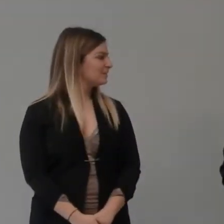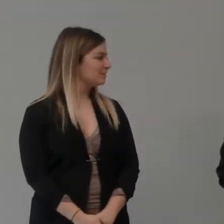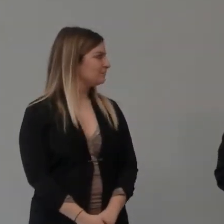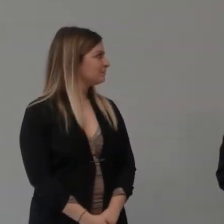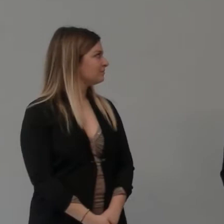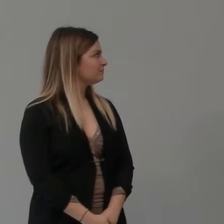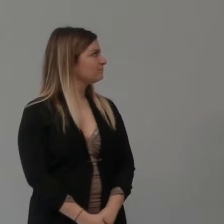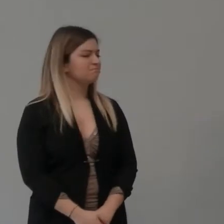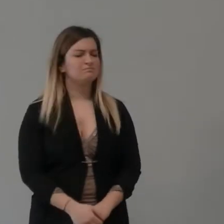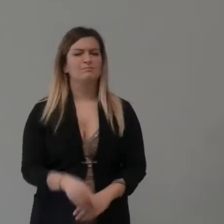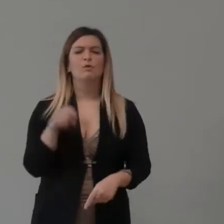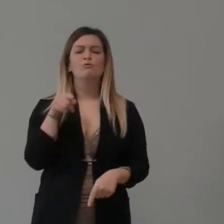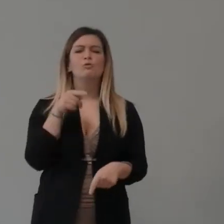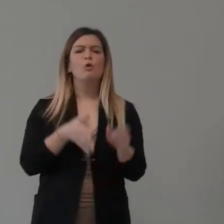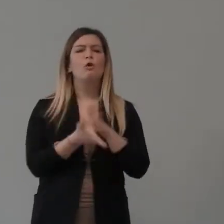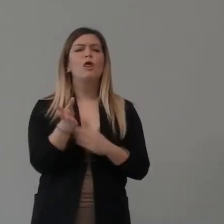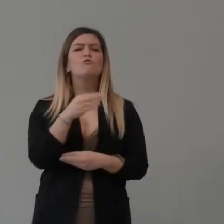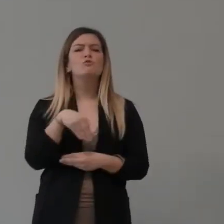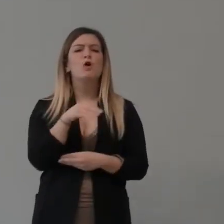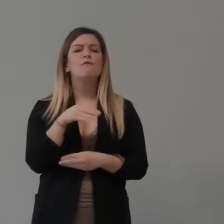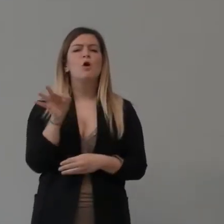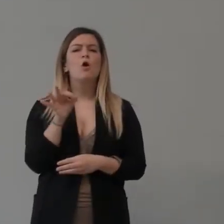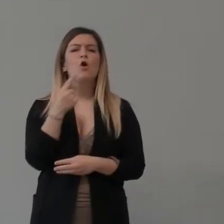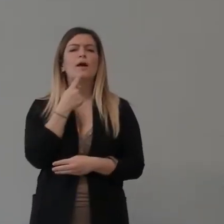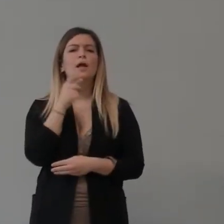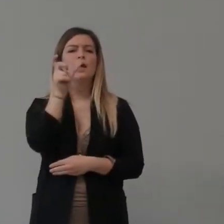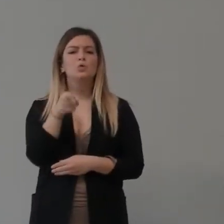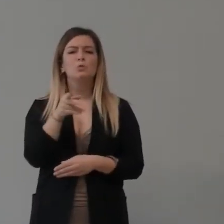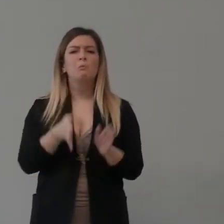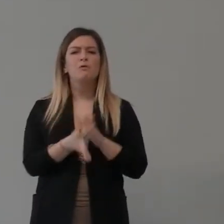Verso chi stai correndo? Verso chi stai correndo?